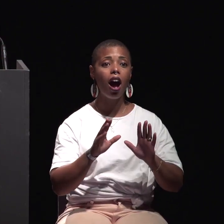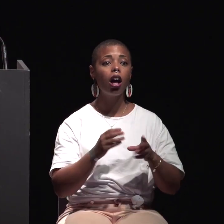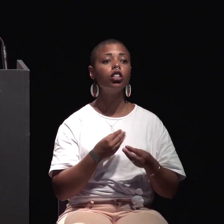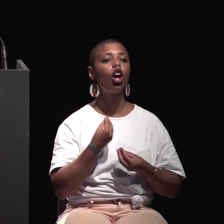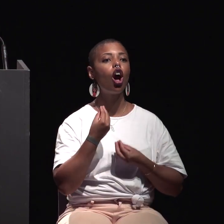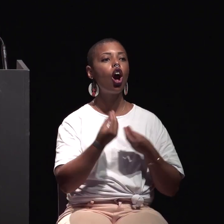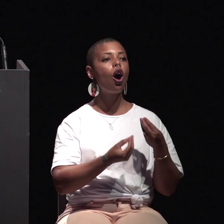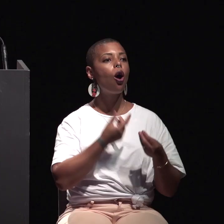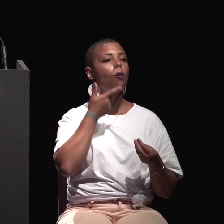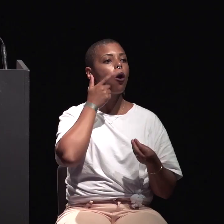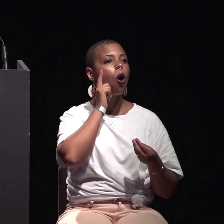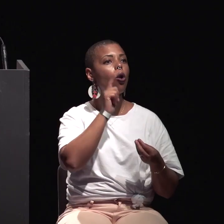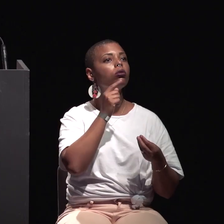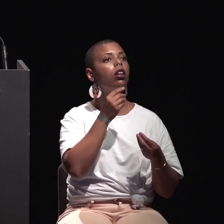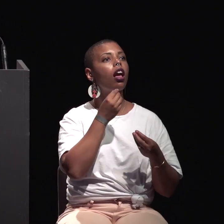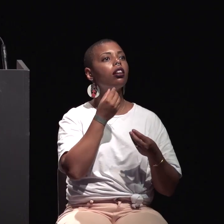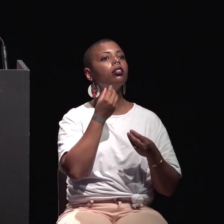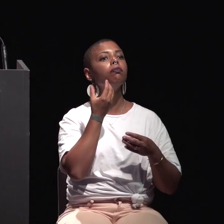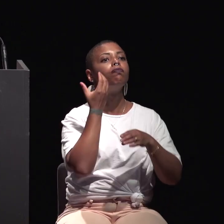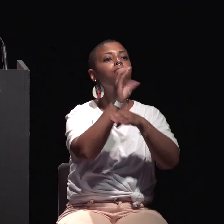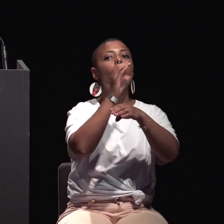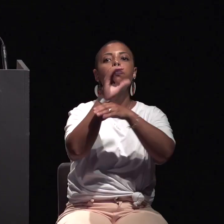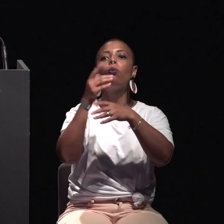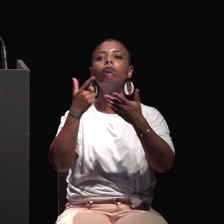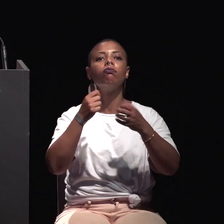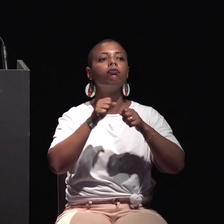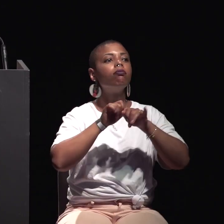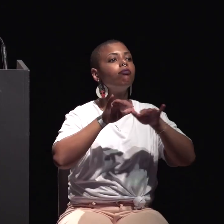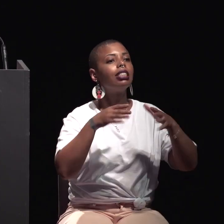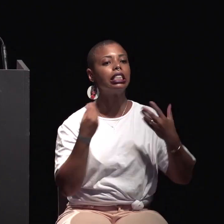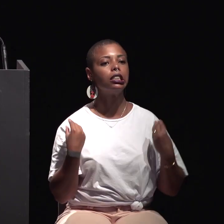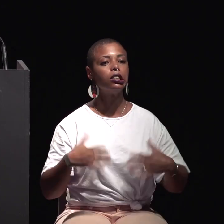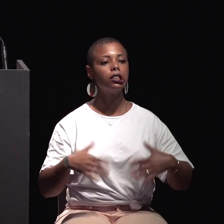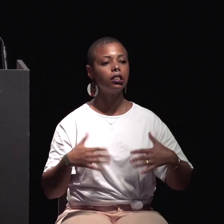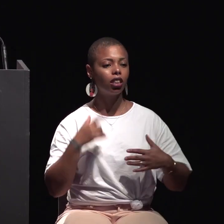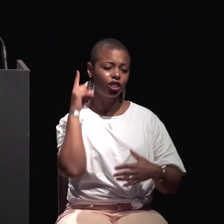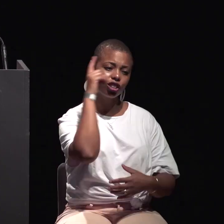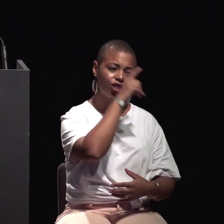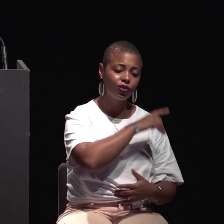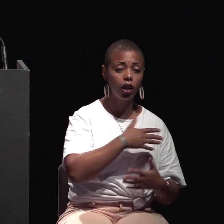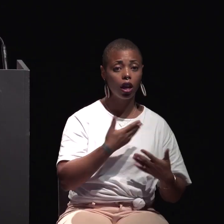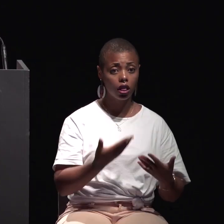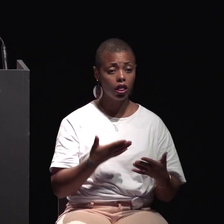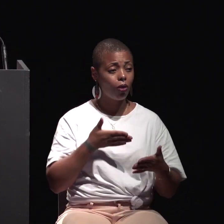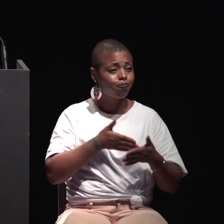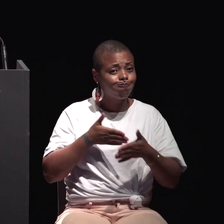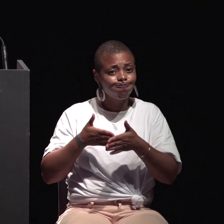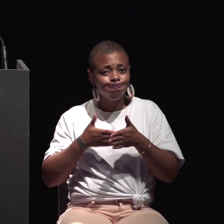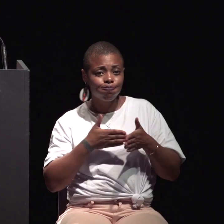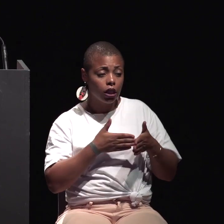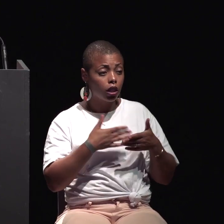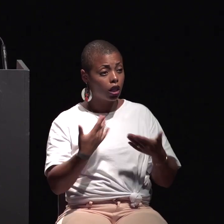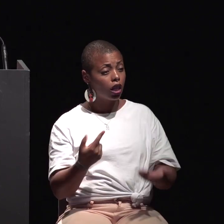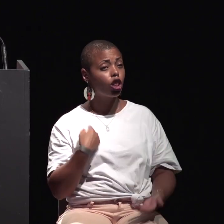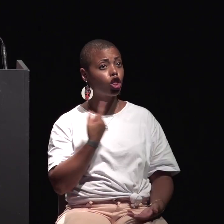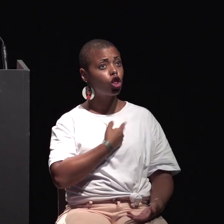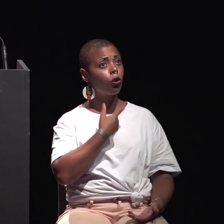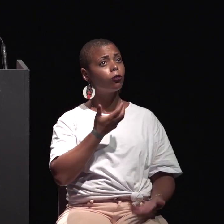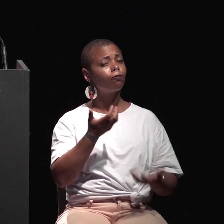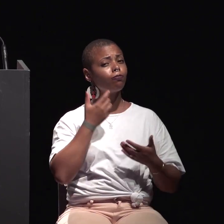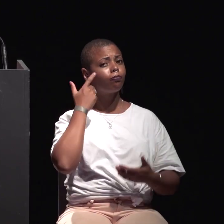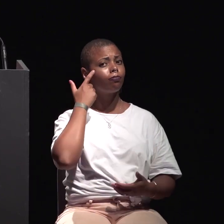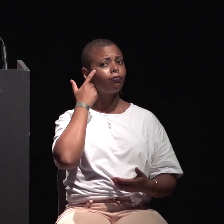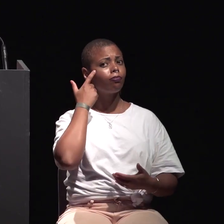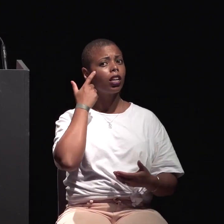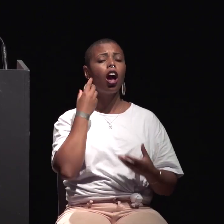plataformas que ampliam essa voz. E a ideia do Leia Mulheres é justamente discutir como se chegam a